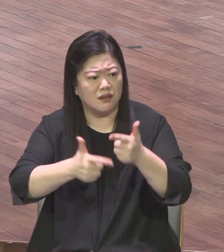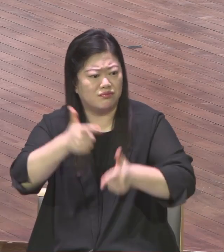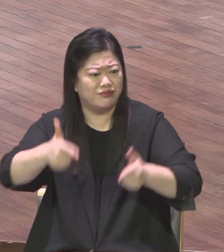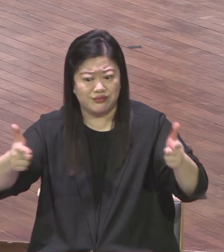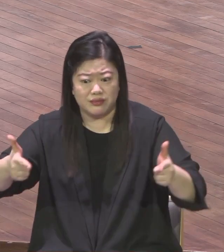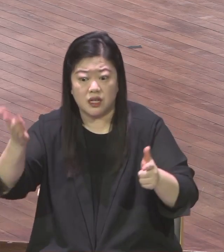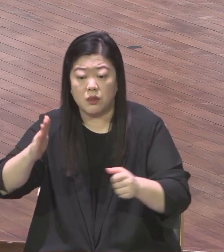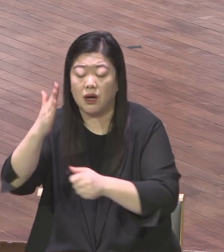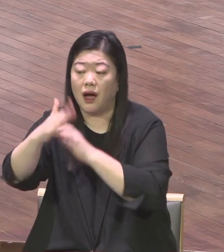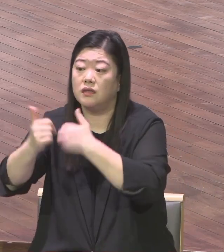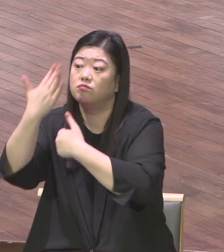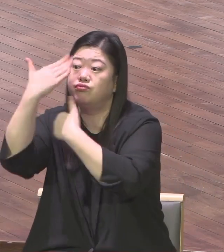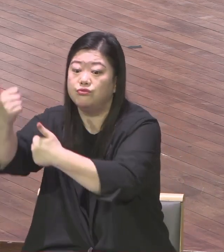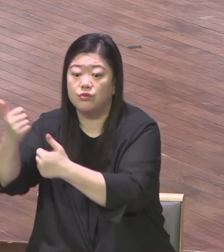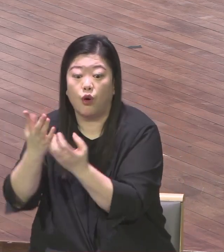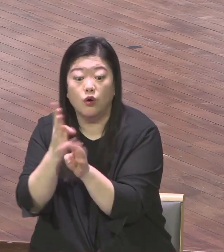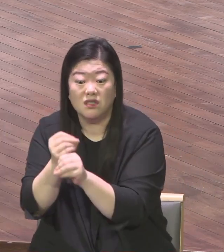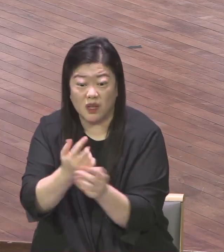없어.